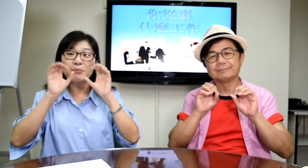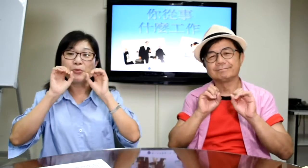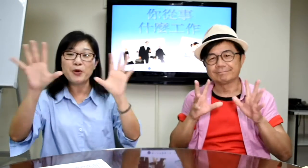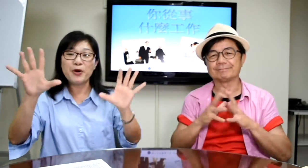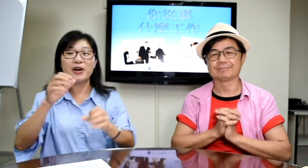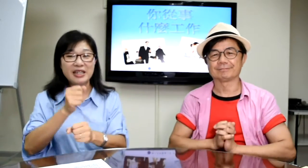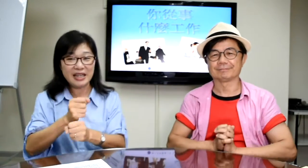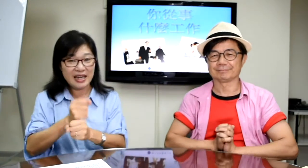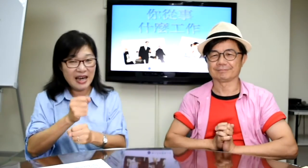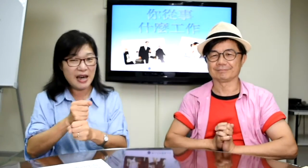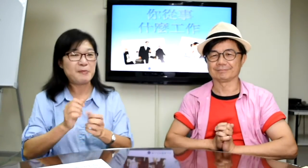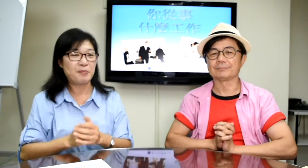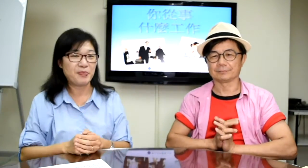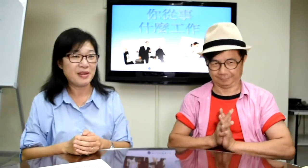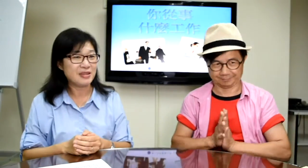播业。